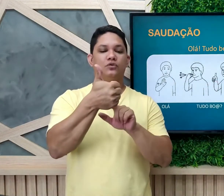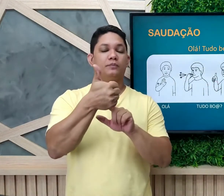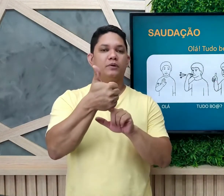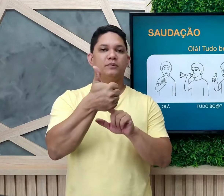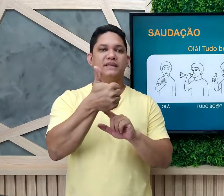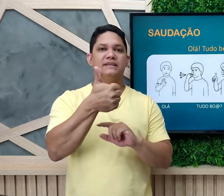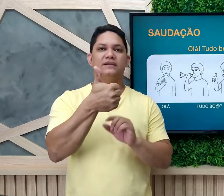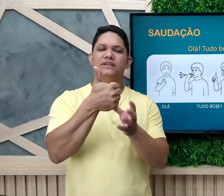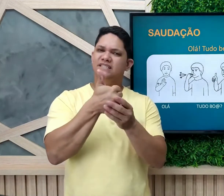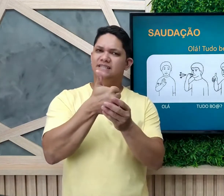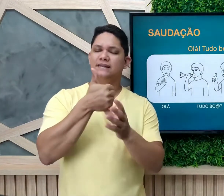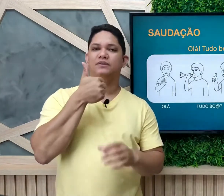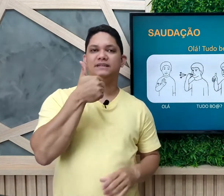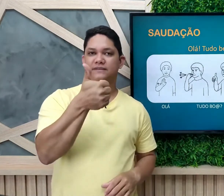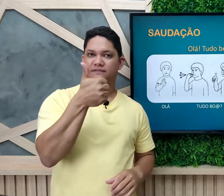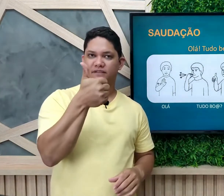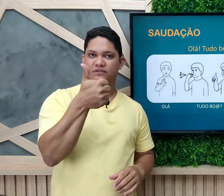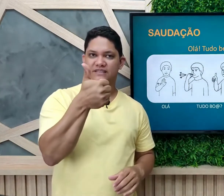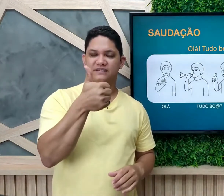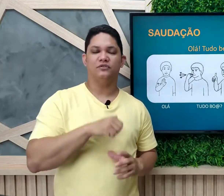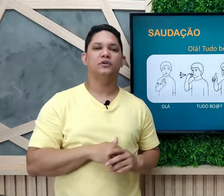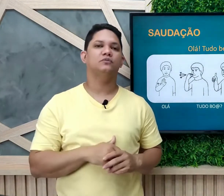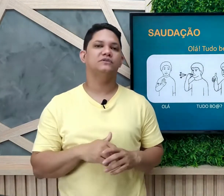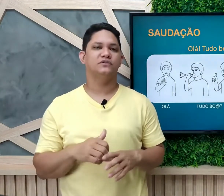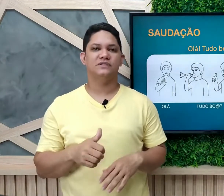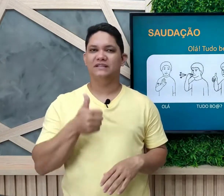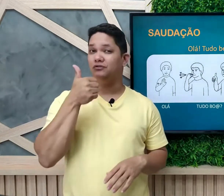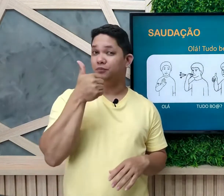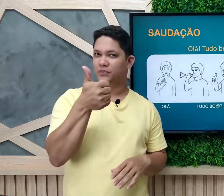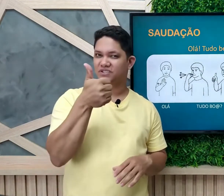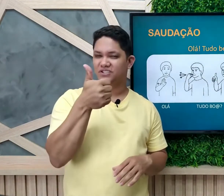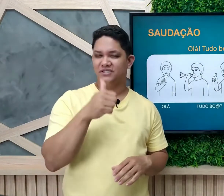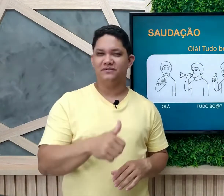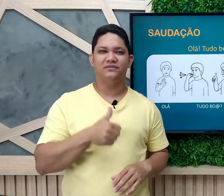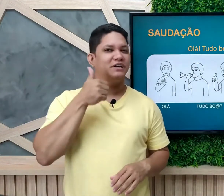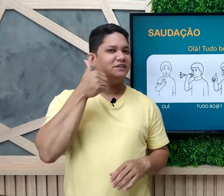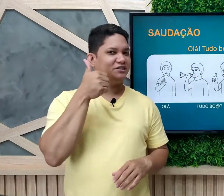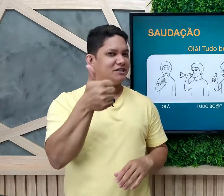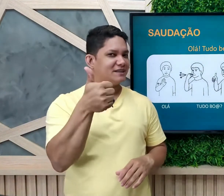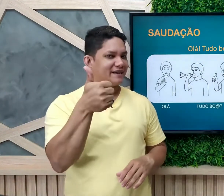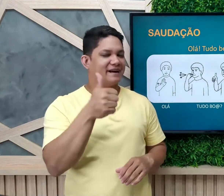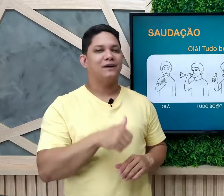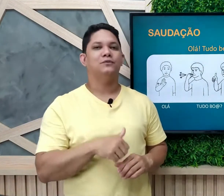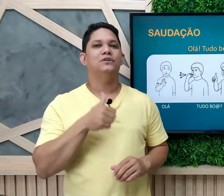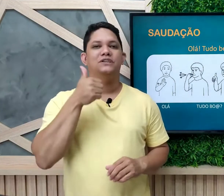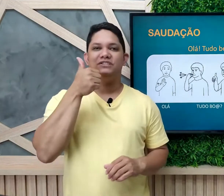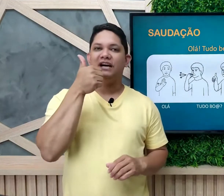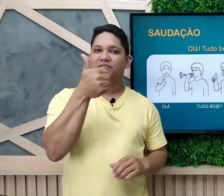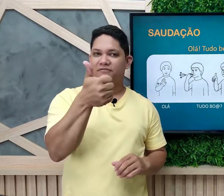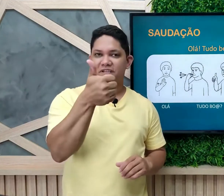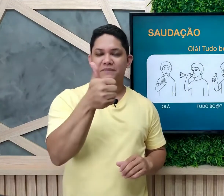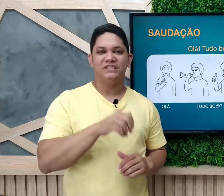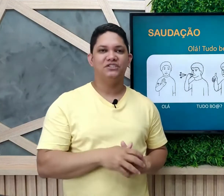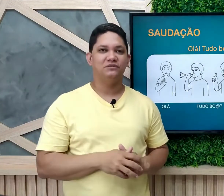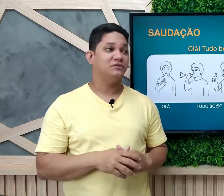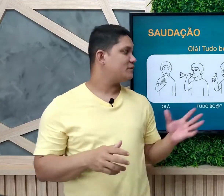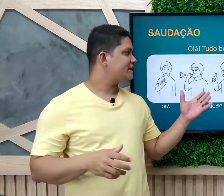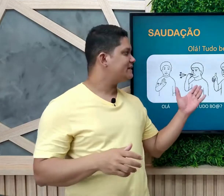com a palma para dentro, e este sinal aqui, feito dessa forma, é como se fosse um sinal de positivo, de legal, de afirmativo. Então